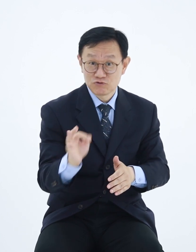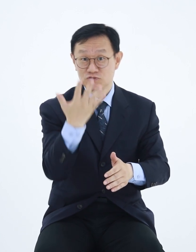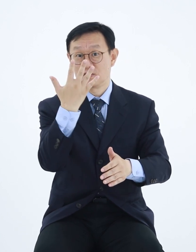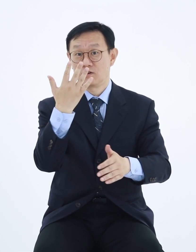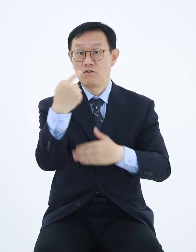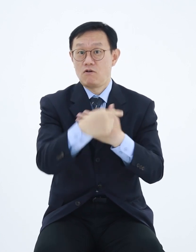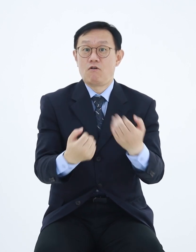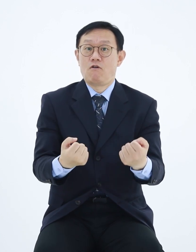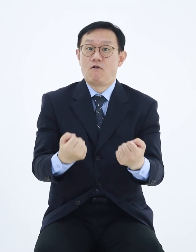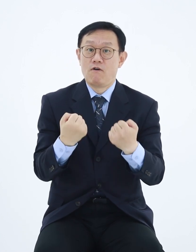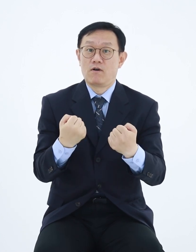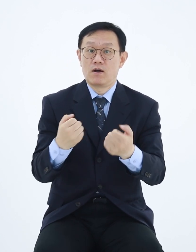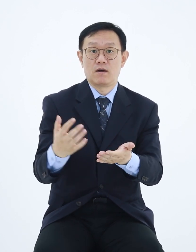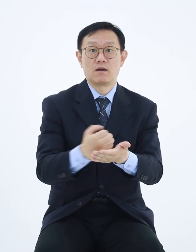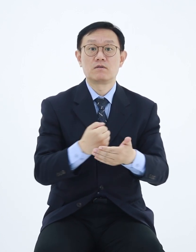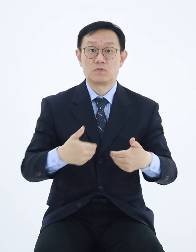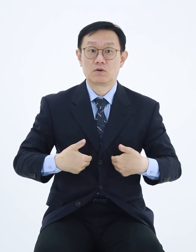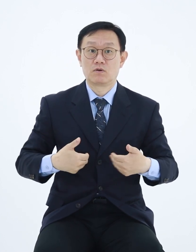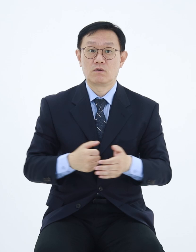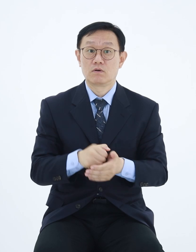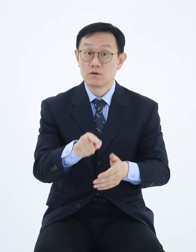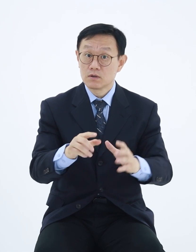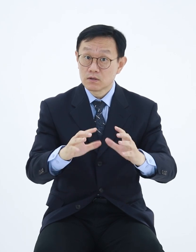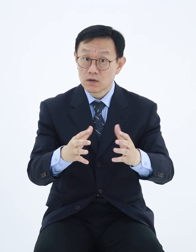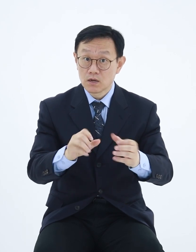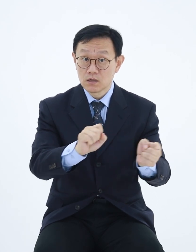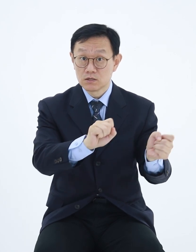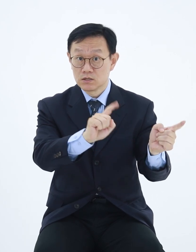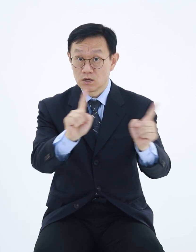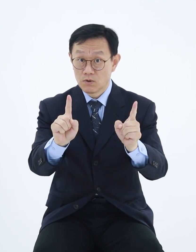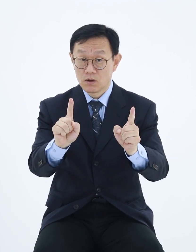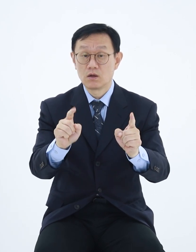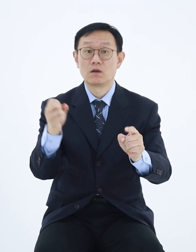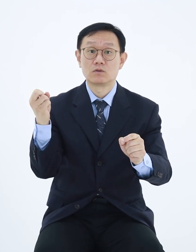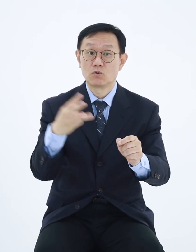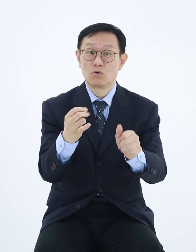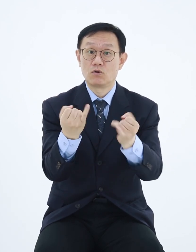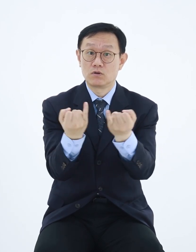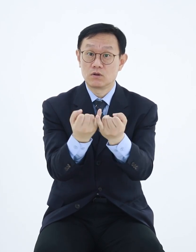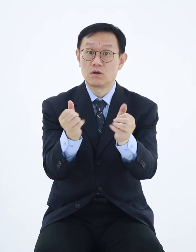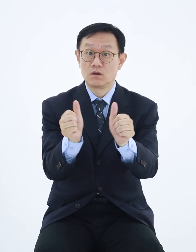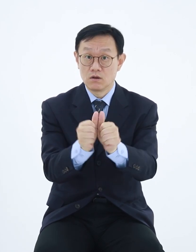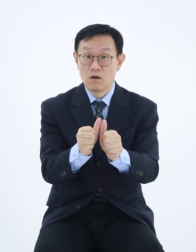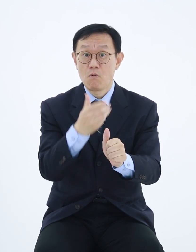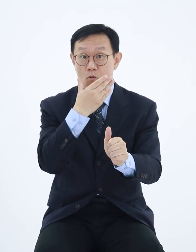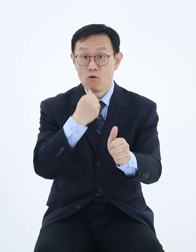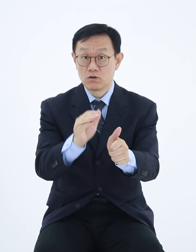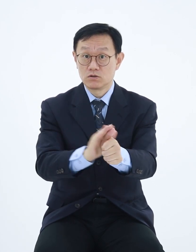있다. 당사국은 재활을 포함하여 성별을 고려한 보건 서비스에 대한 접근을 보장해야